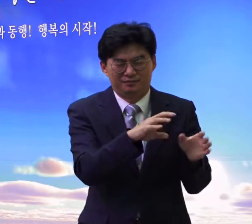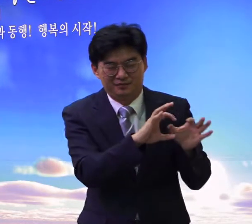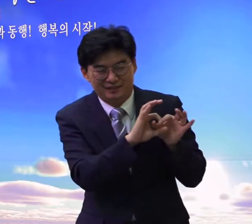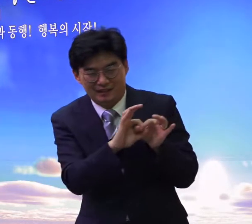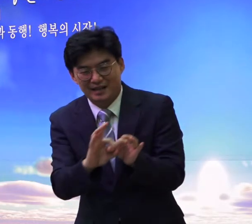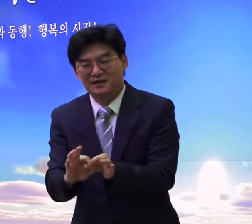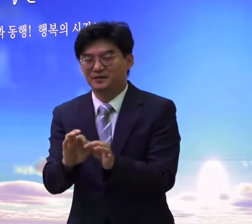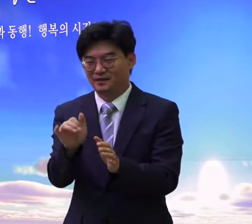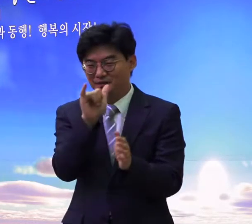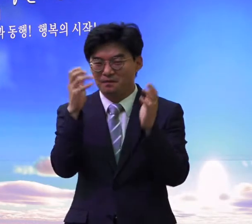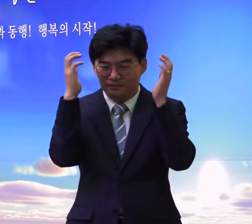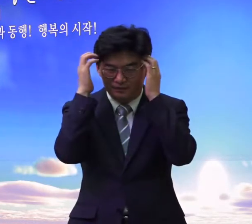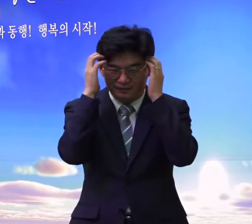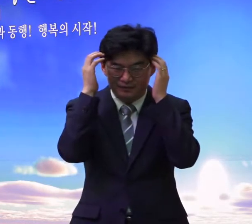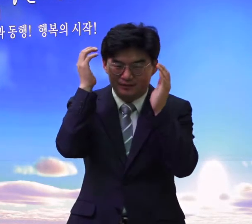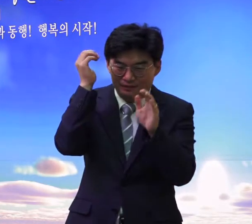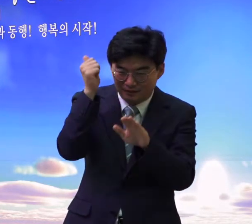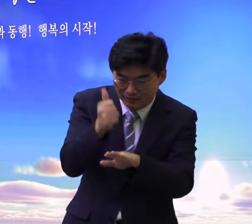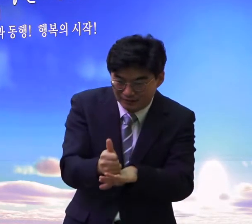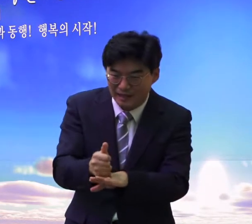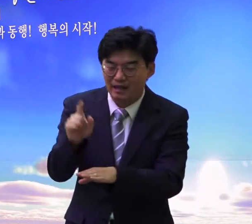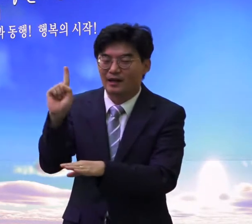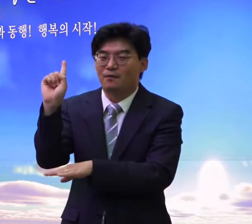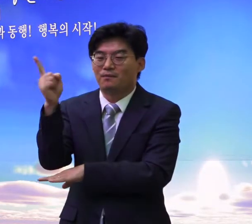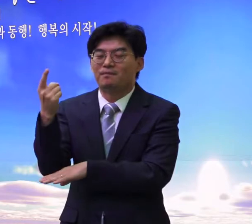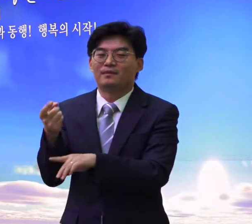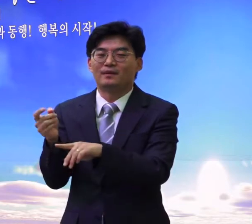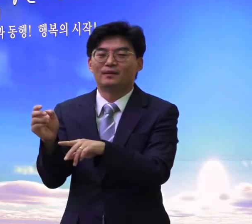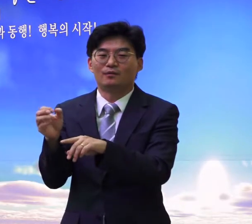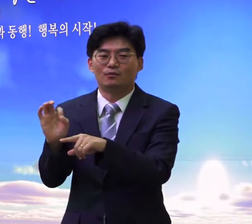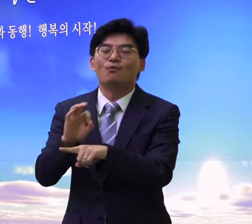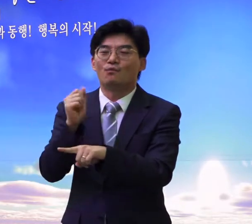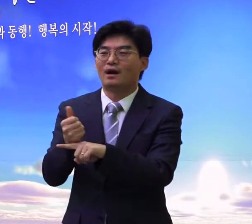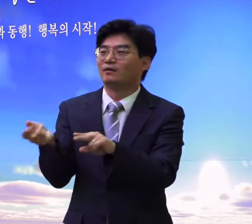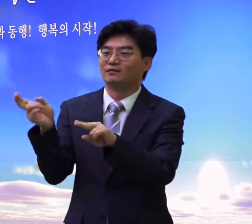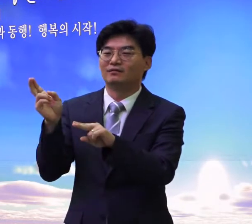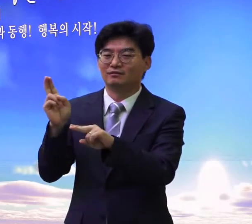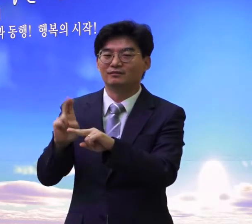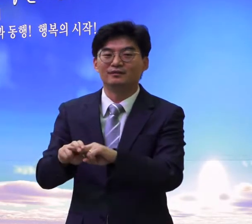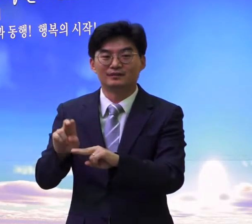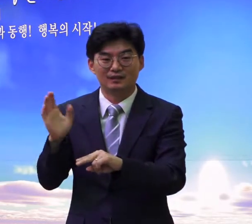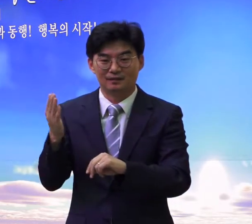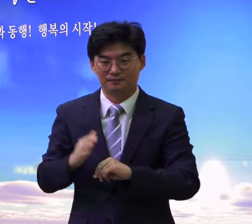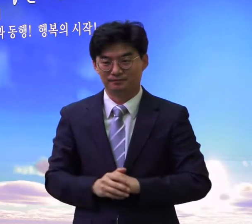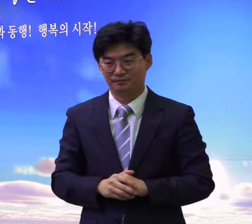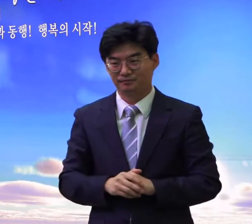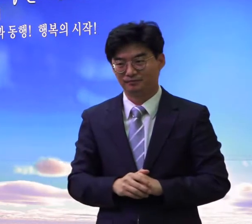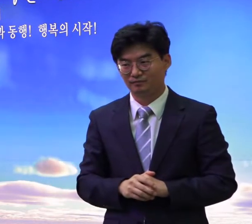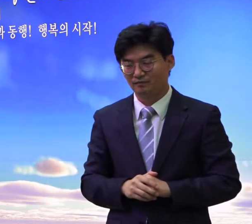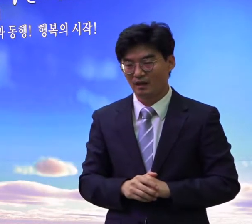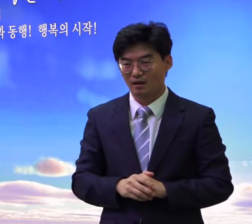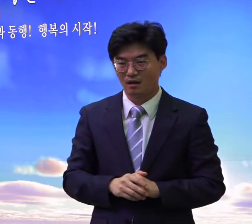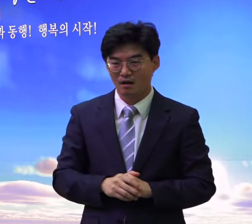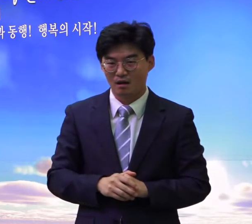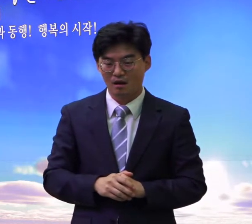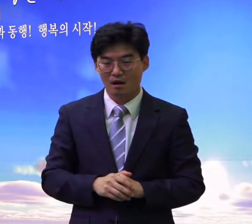합니다. 이 광야의 훈련 없이 왕좌를 물려받았던